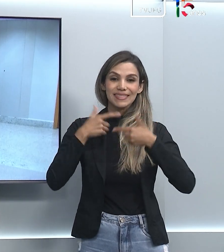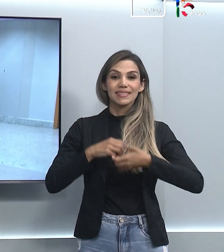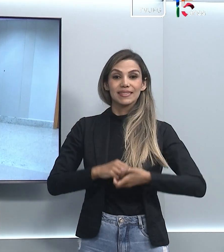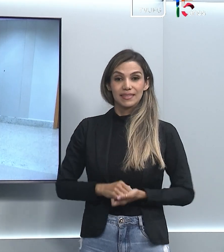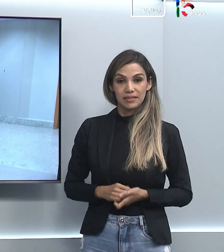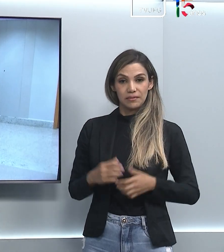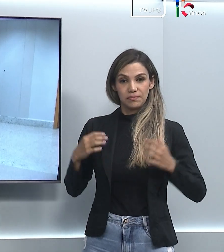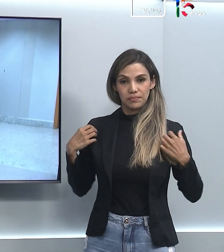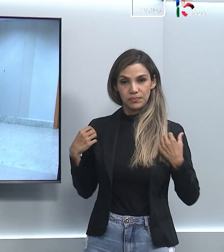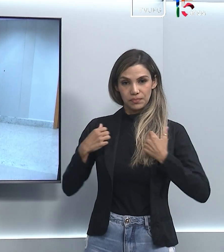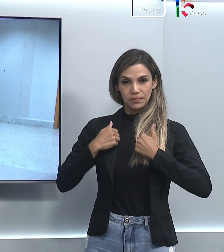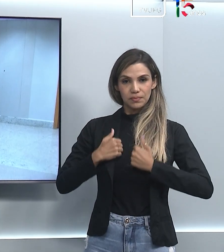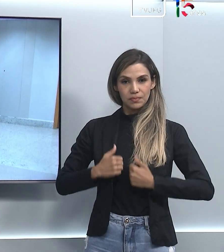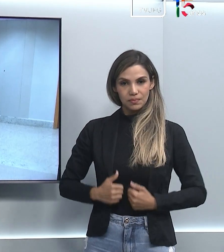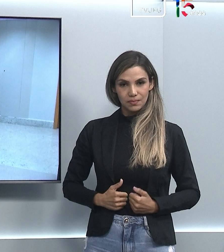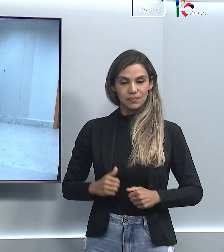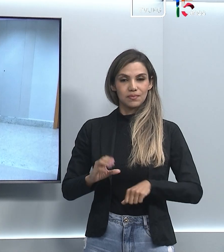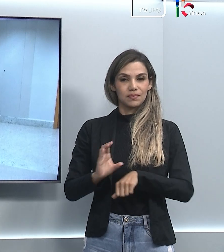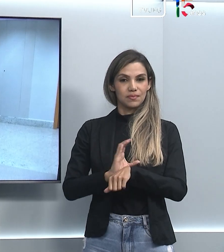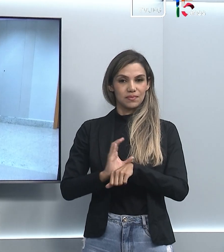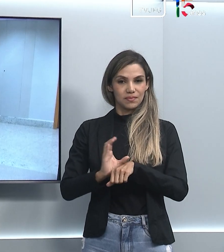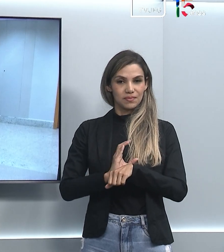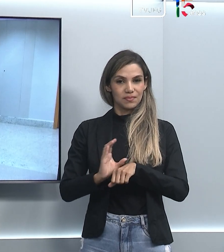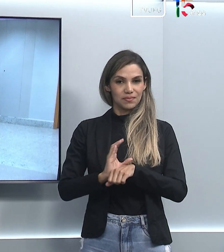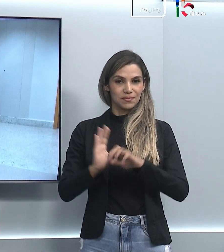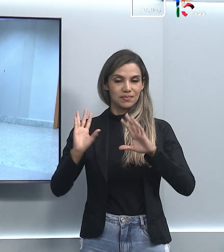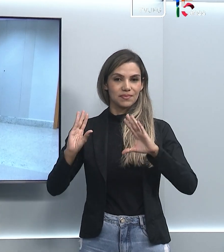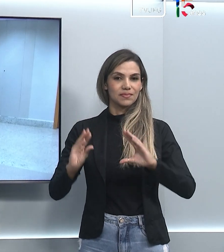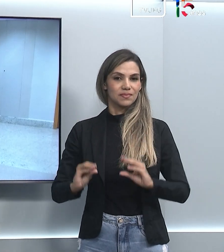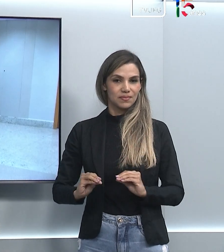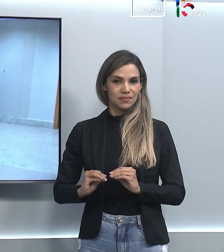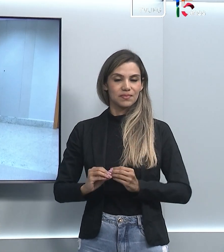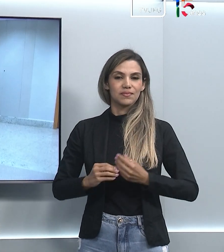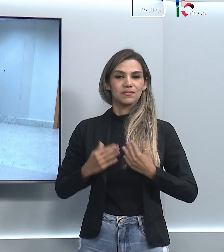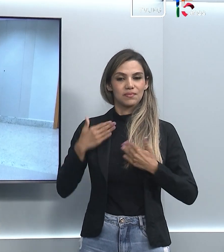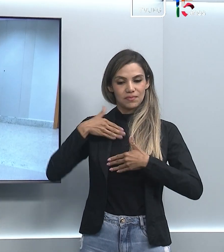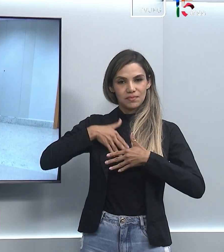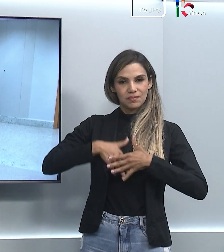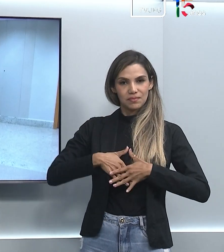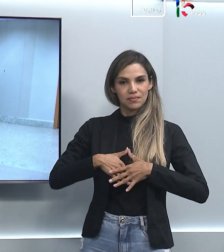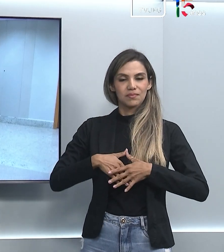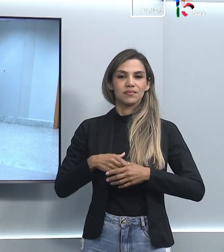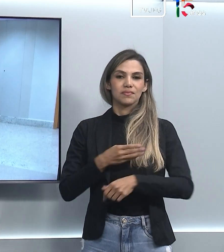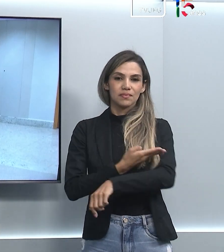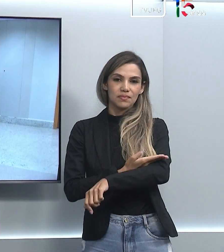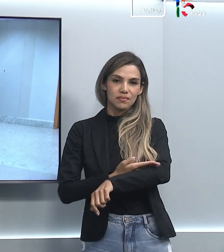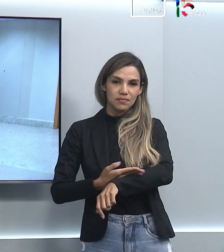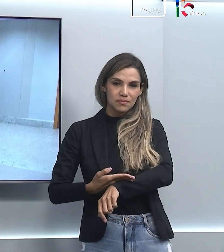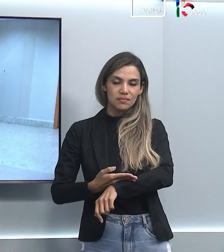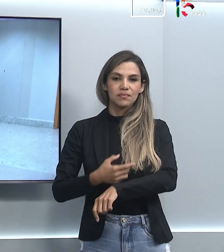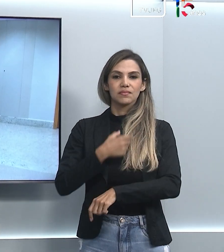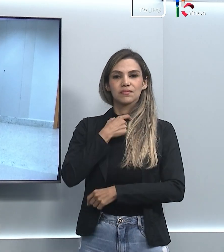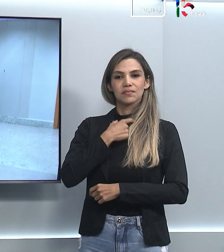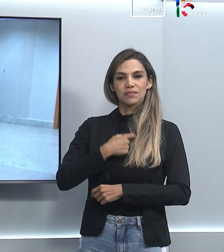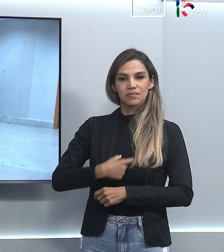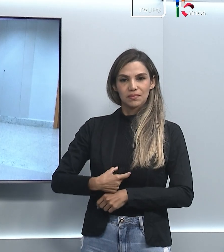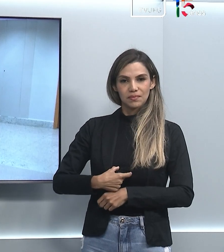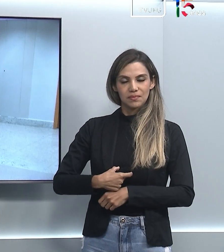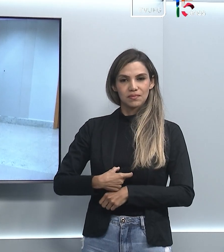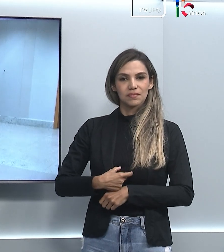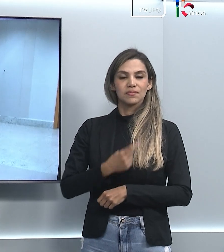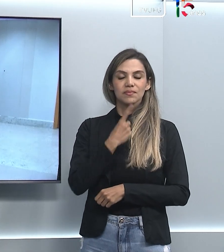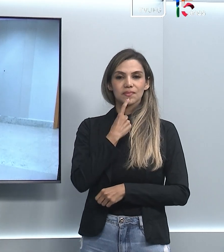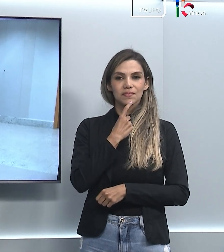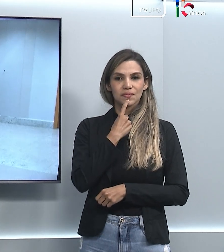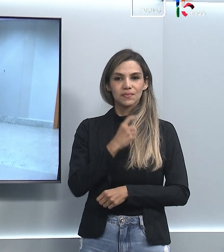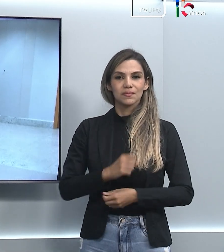usando um terno cinza escuro, com camisa manga longa branca e gravata